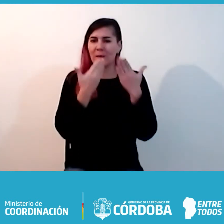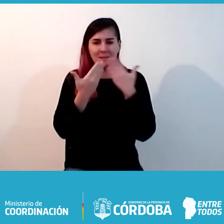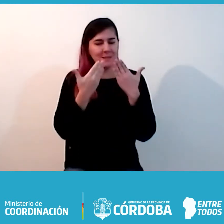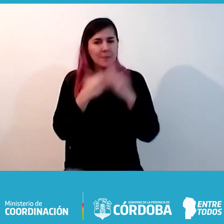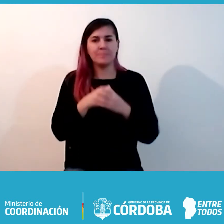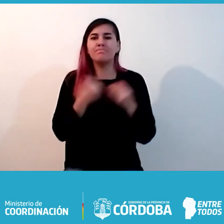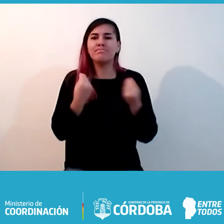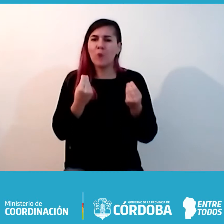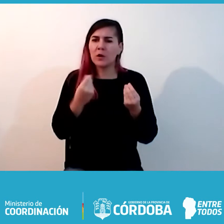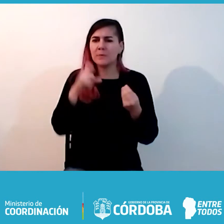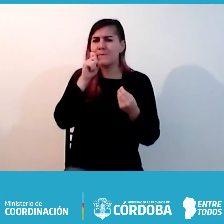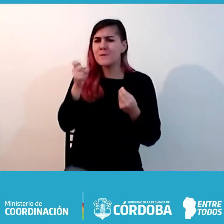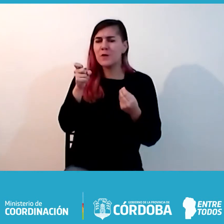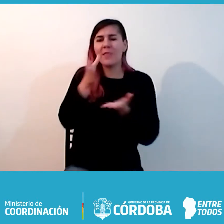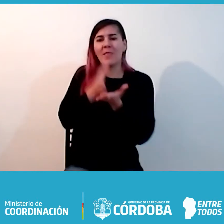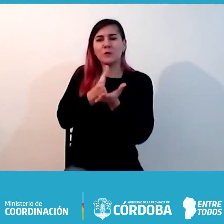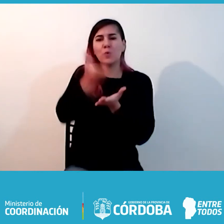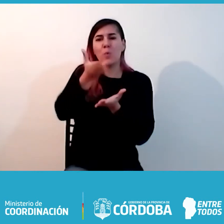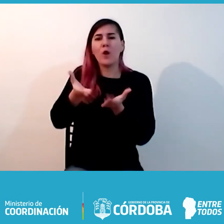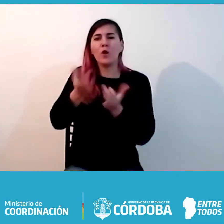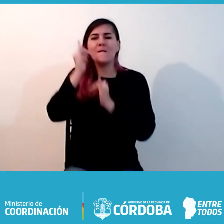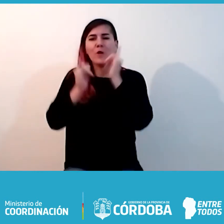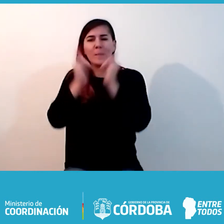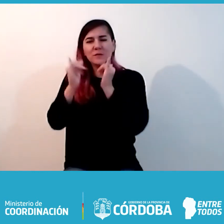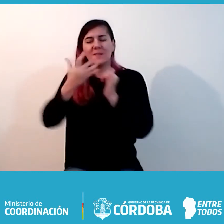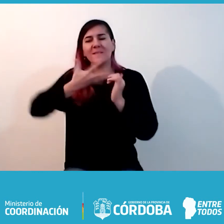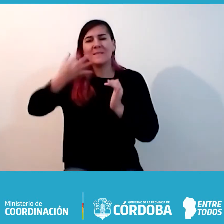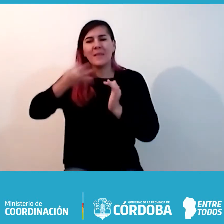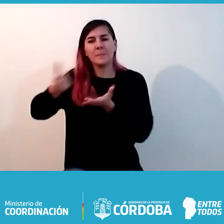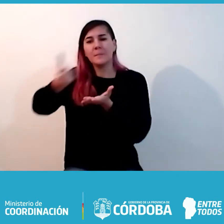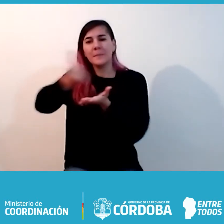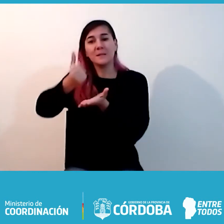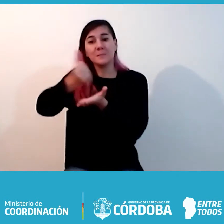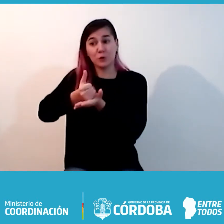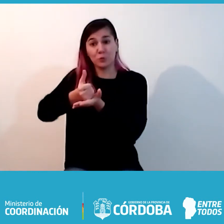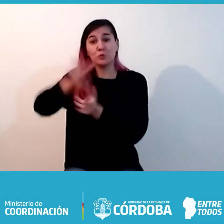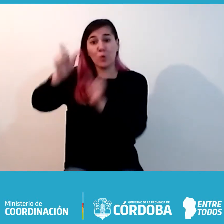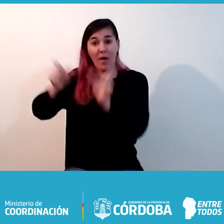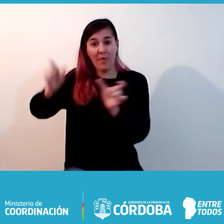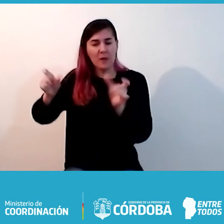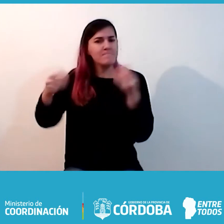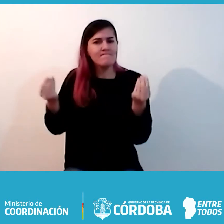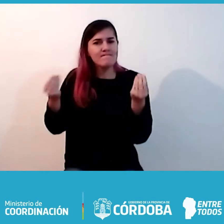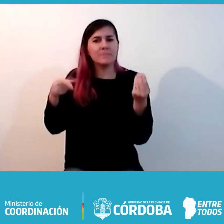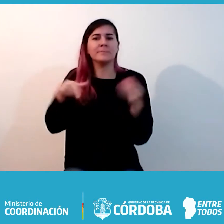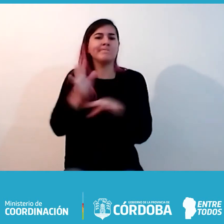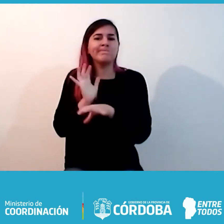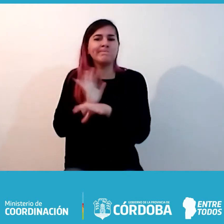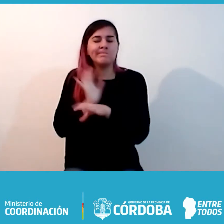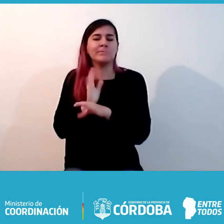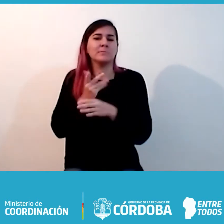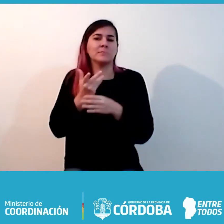se han vulnerado el derecho humano a la información y a la verdadera participación ciudadana, la que implica disponer de tecnologías que no todos